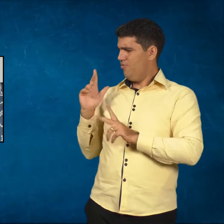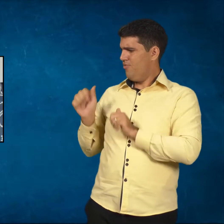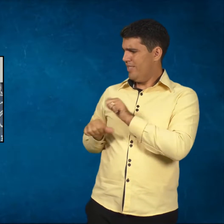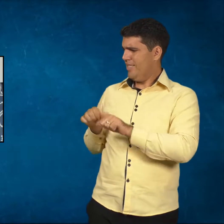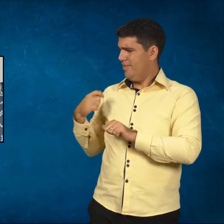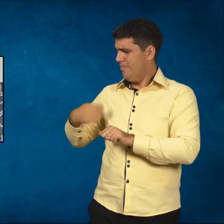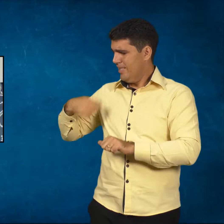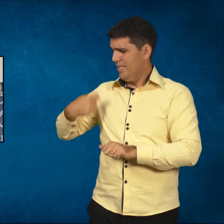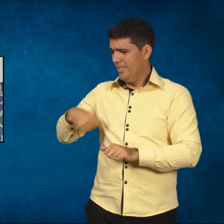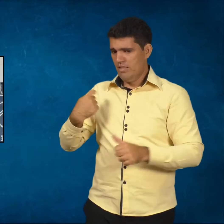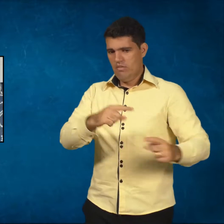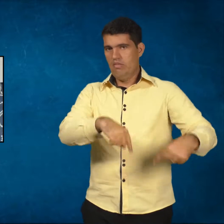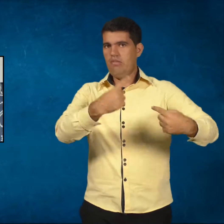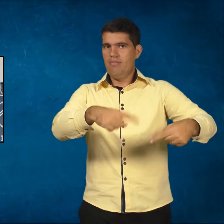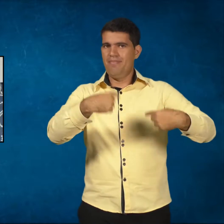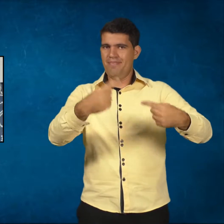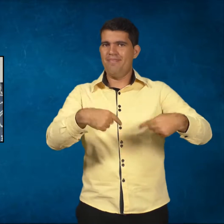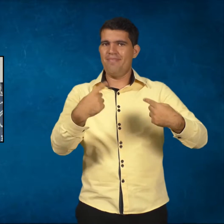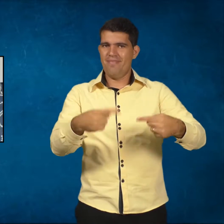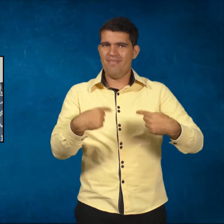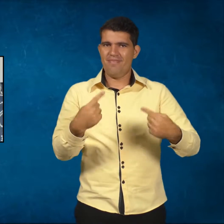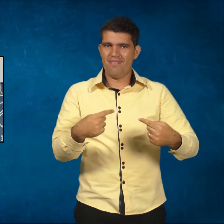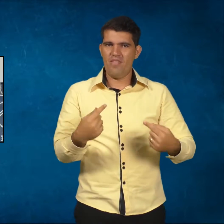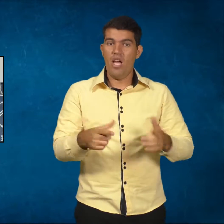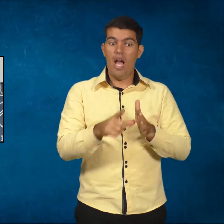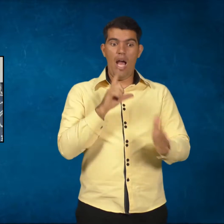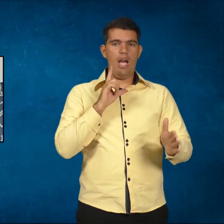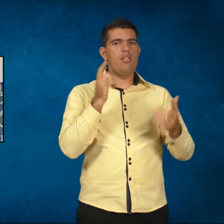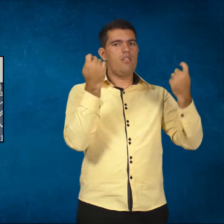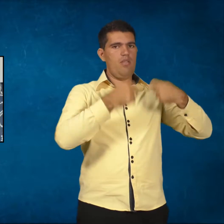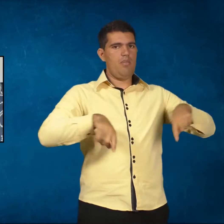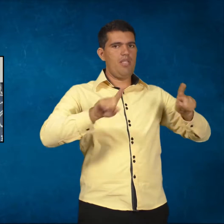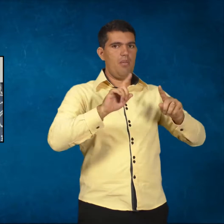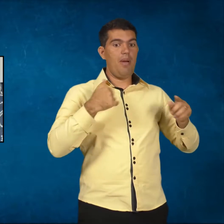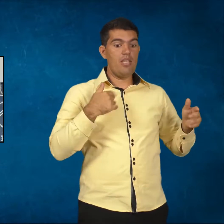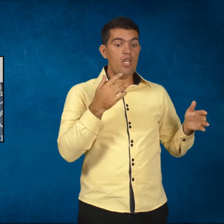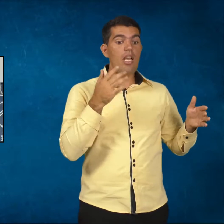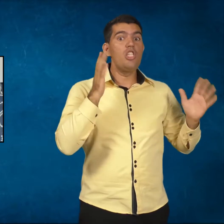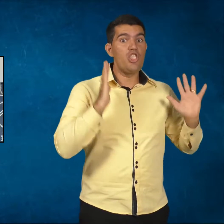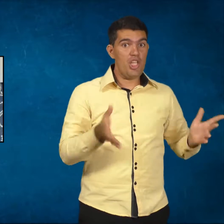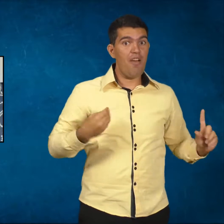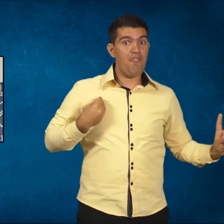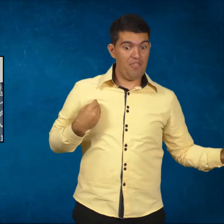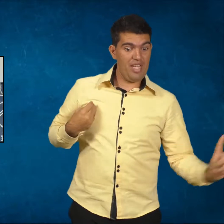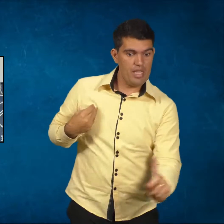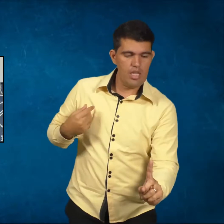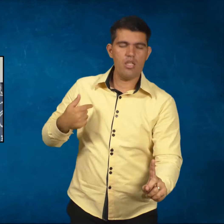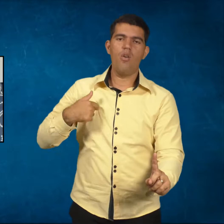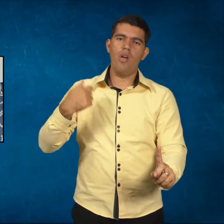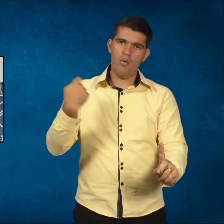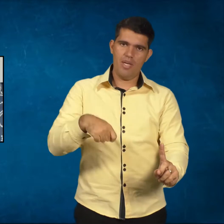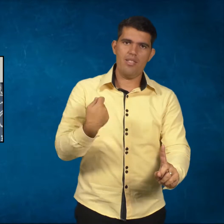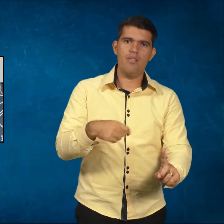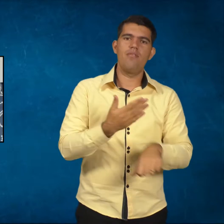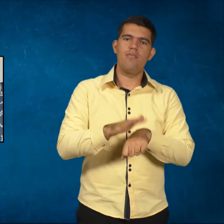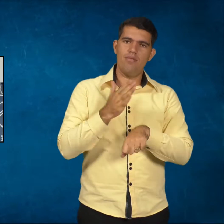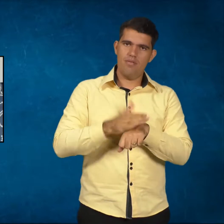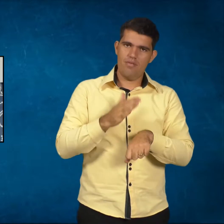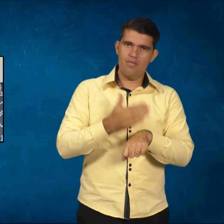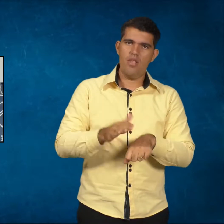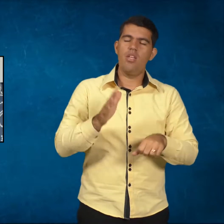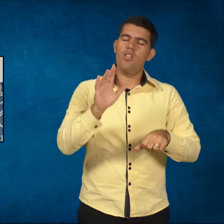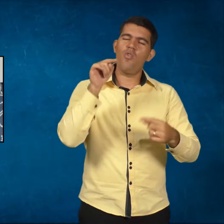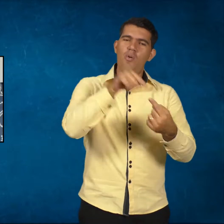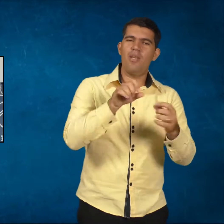Então, não precisa estar antes, mas durante é um direito dele. Então, aí entra a educação especial também, que deveria